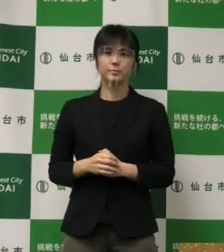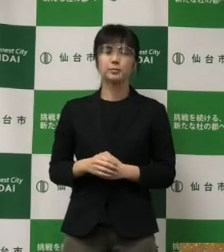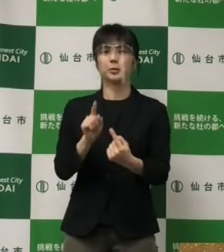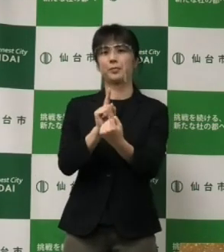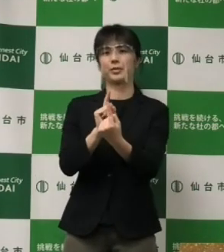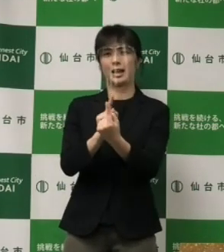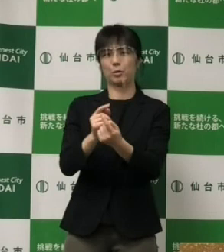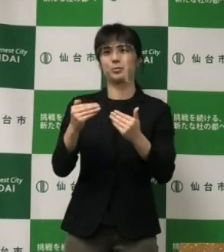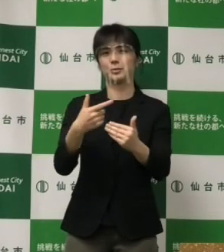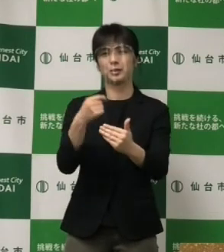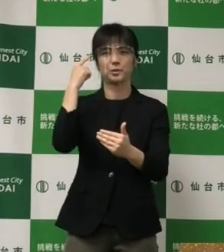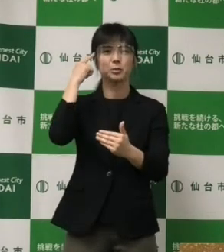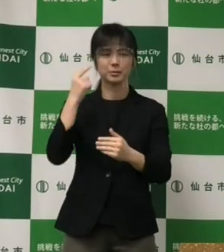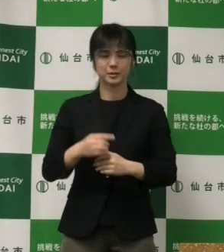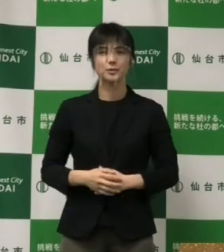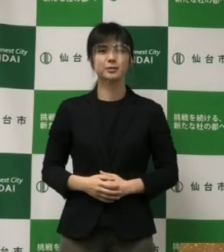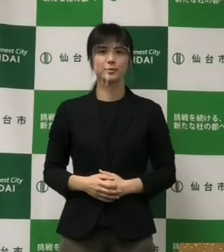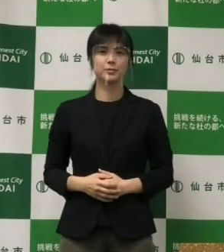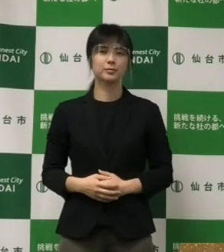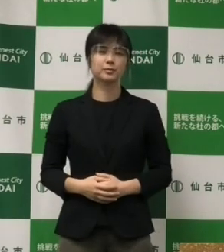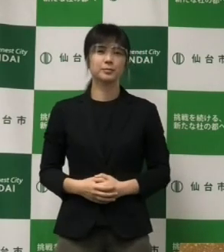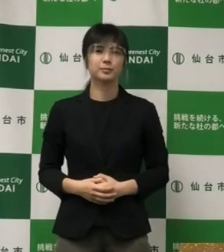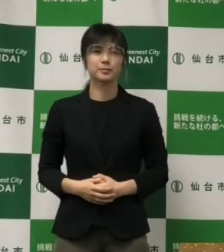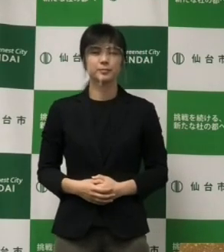対応してまいりたいと思います。